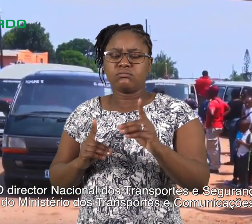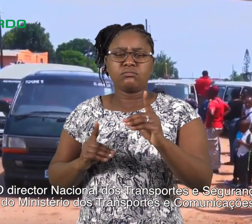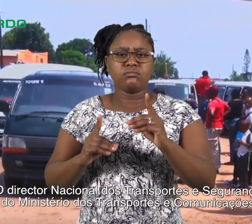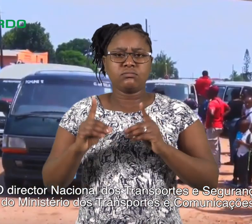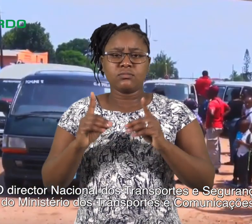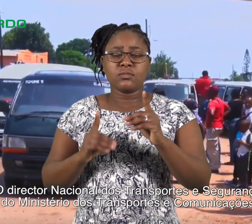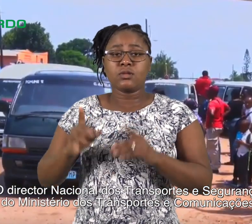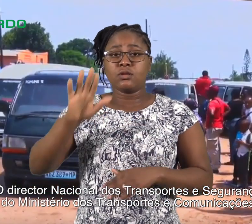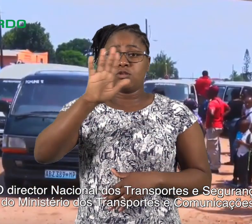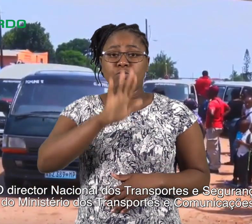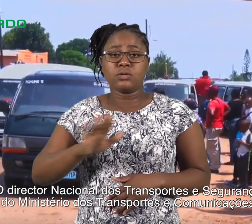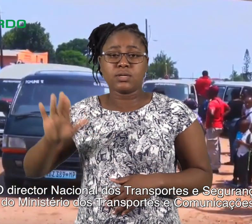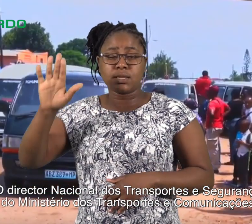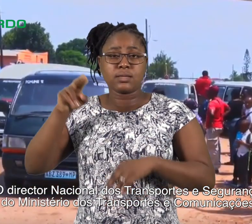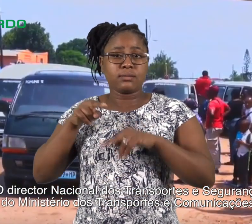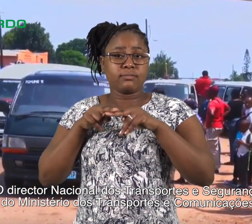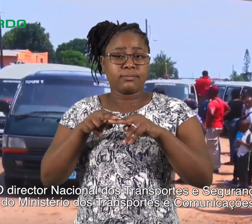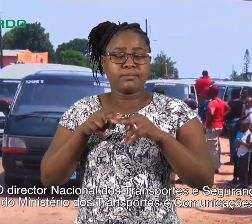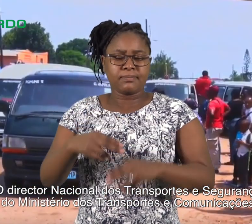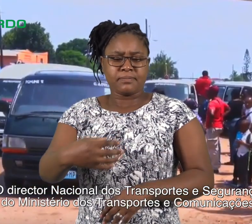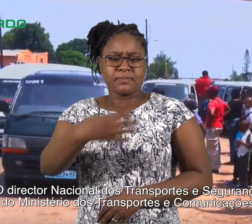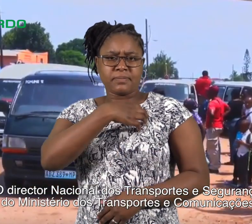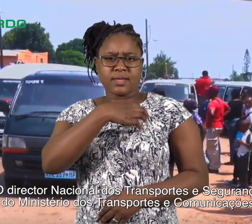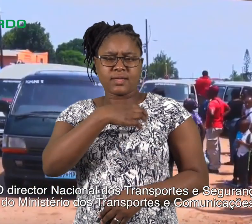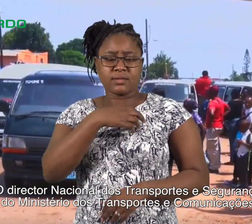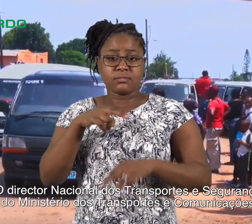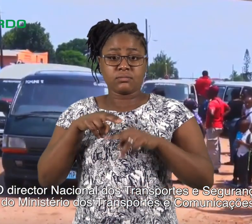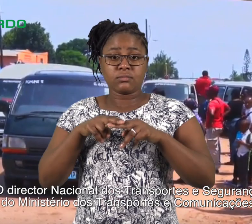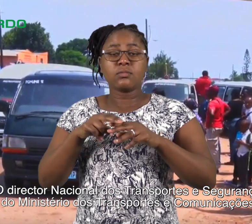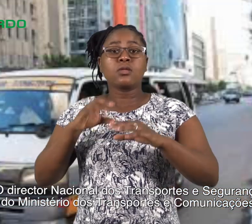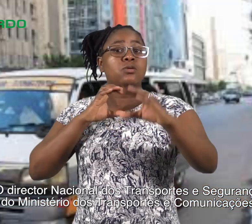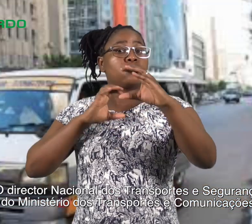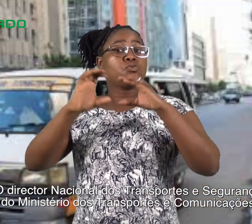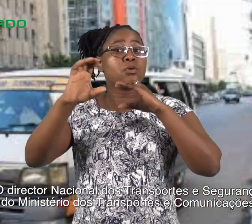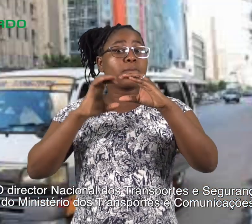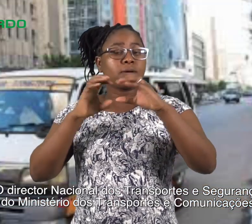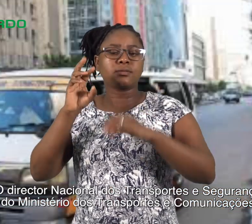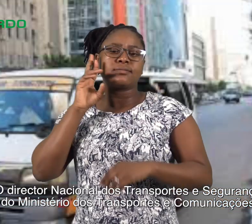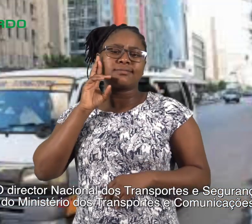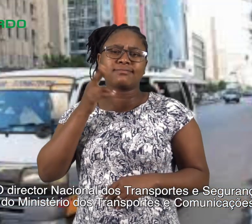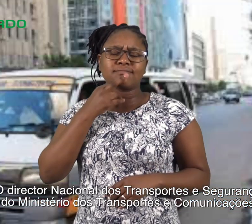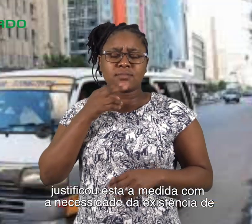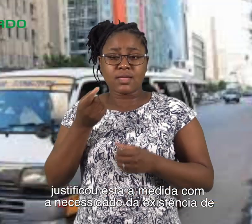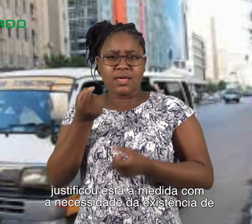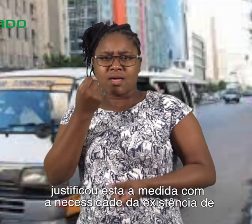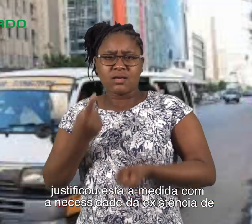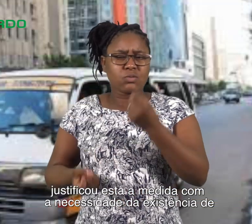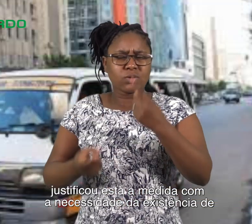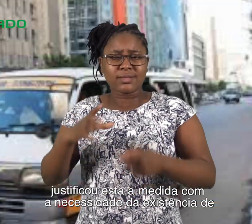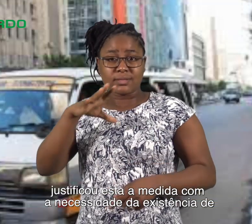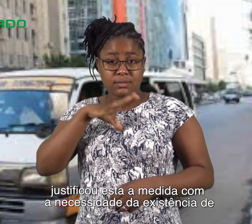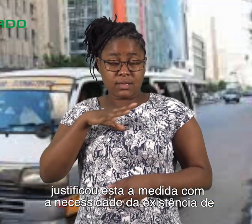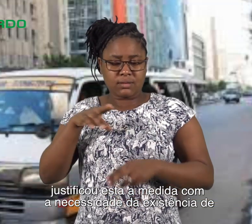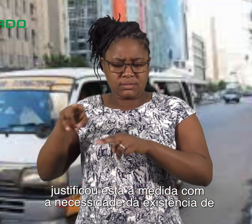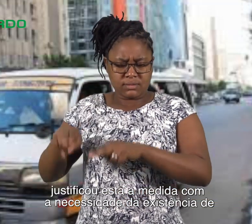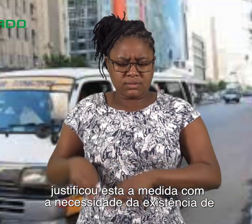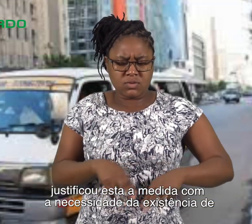lugares. O Diretor Nacional dos Transportes e Segurança do Ministério dos Transportes e Comunicações